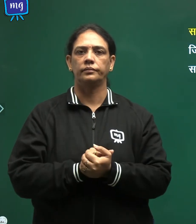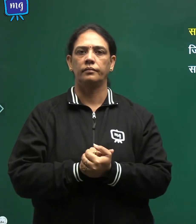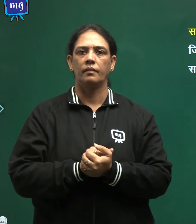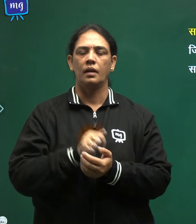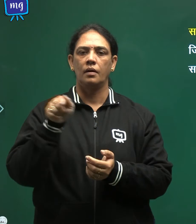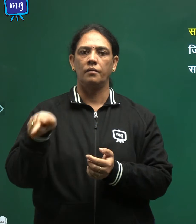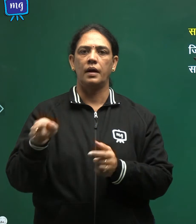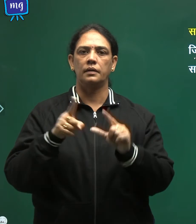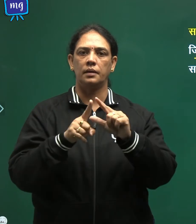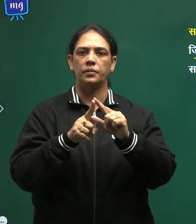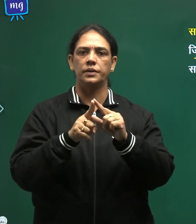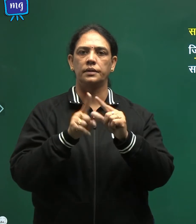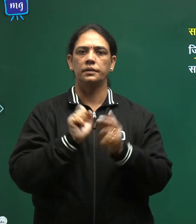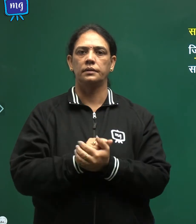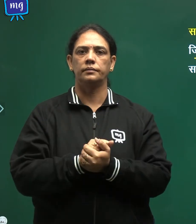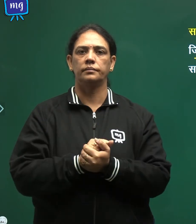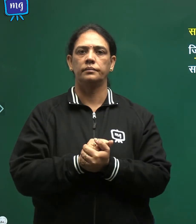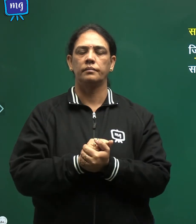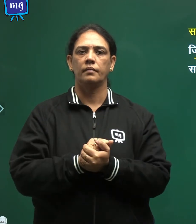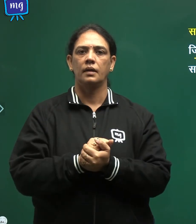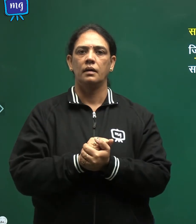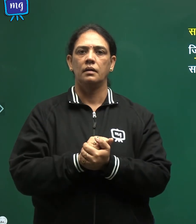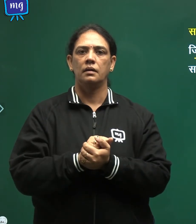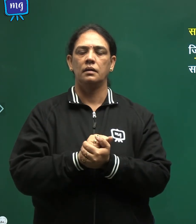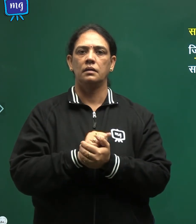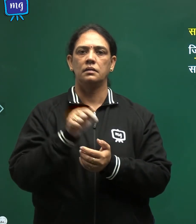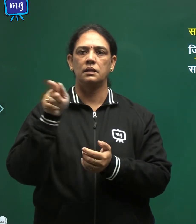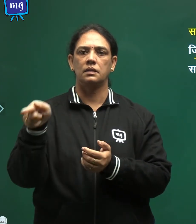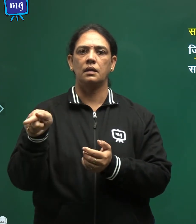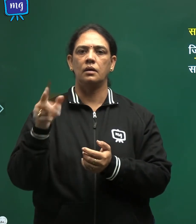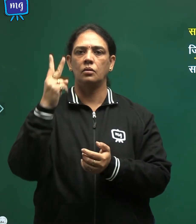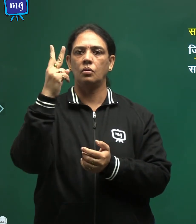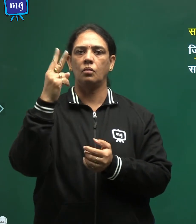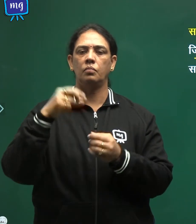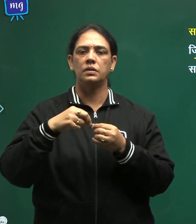वह त्रिभुज जिसकी दो भुजाएं